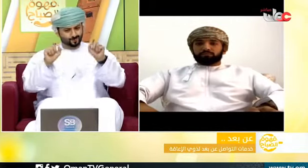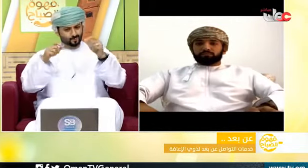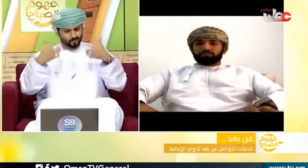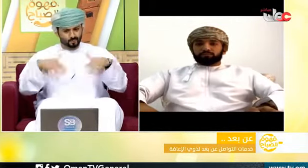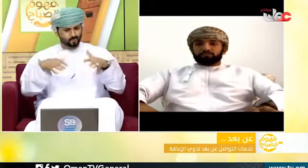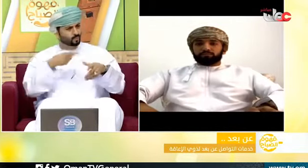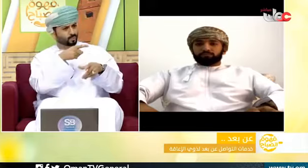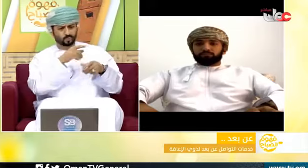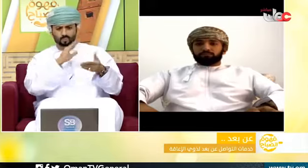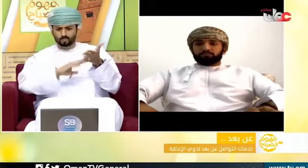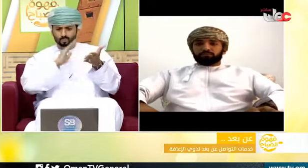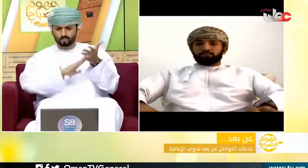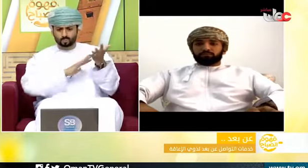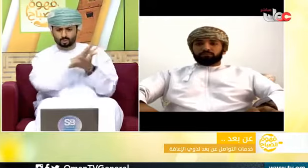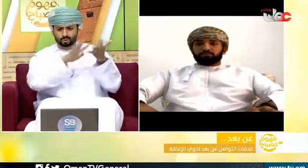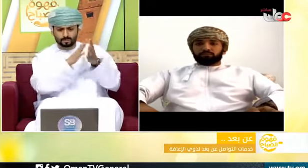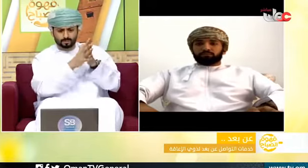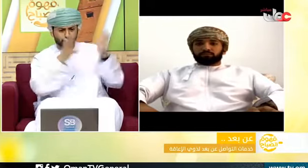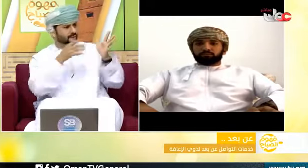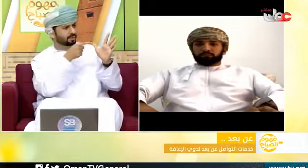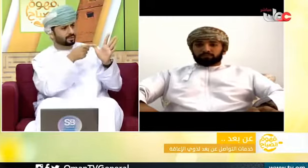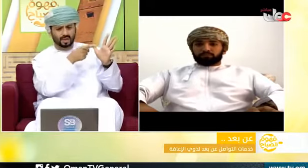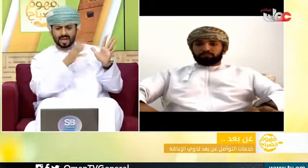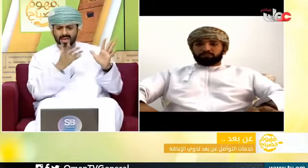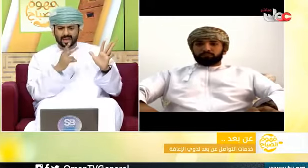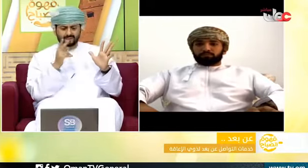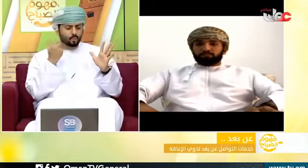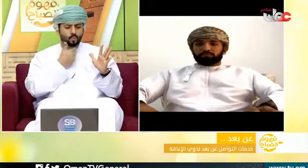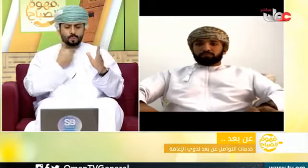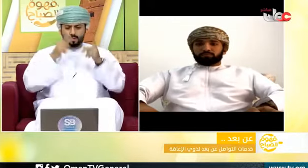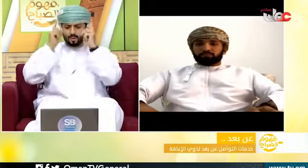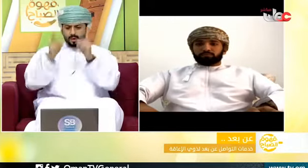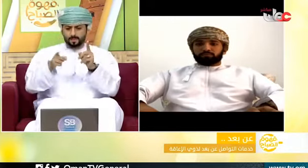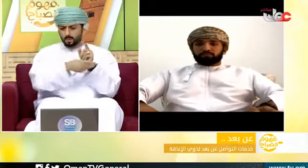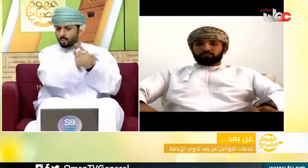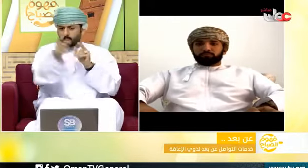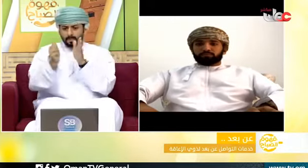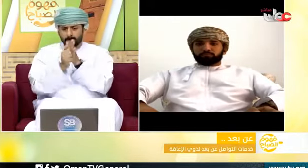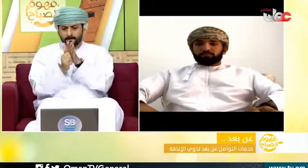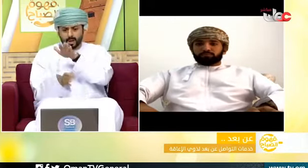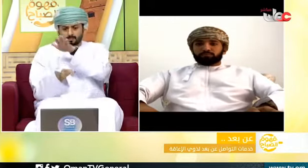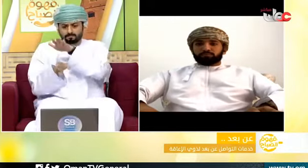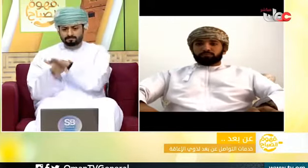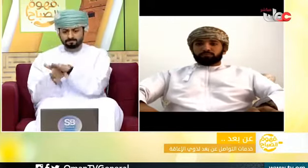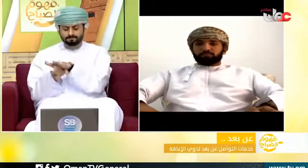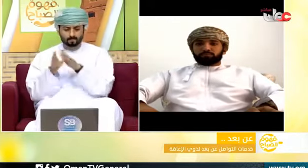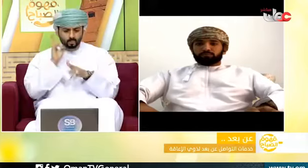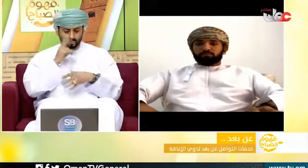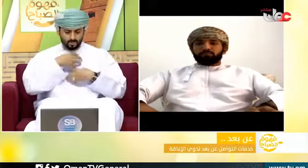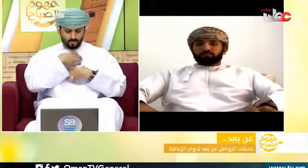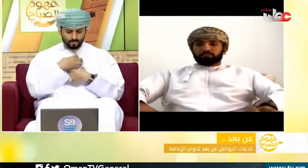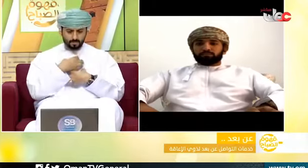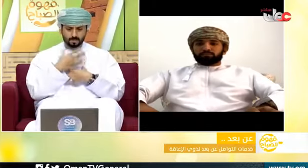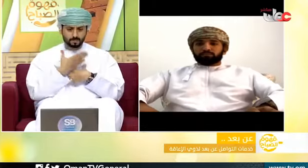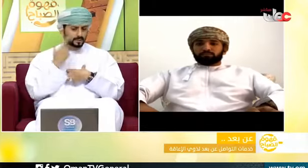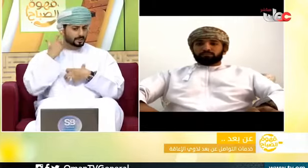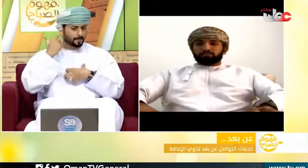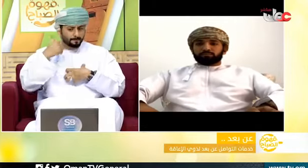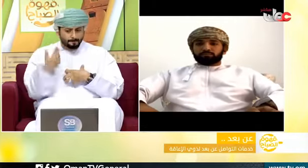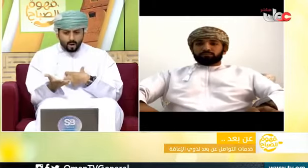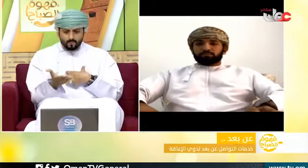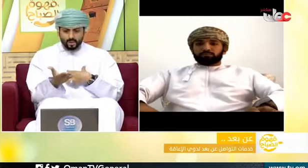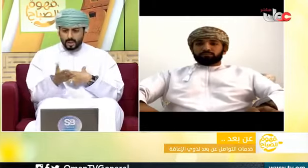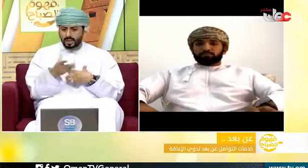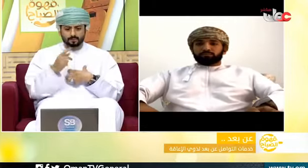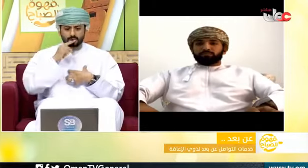جائحة فيروس كورونا يعني خطورة كبيرة جدا في، وأيضا ألزمت الجميع الجهات